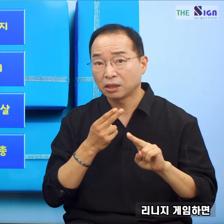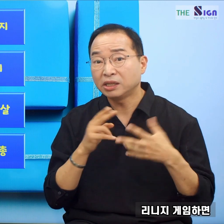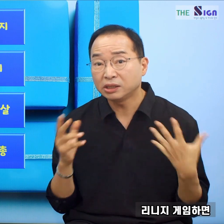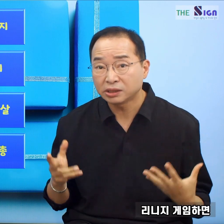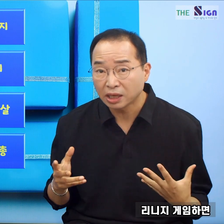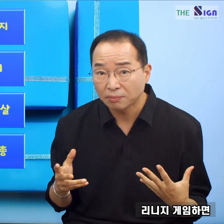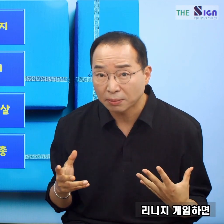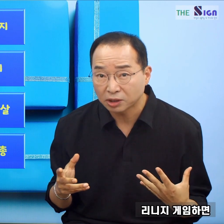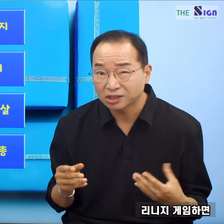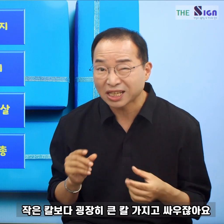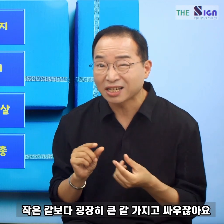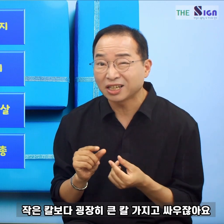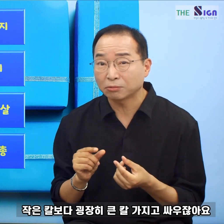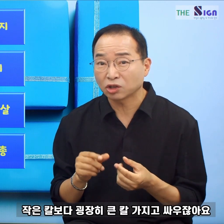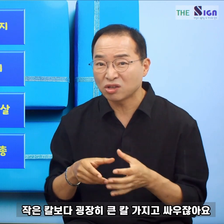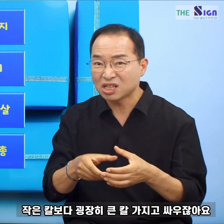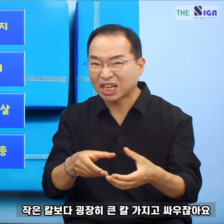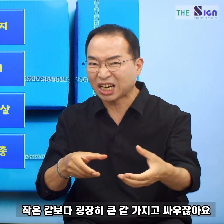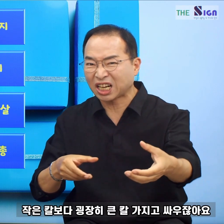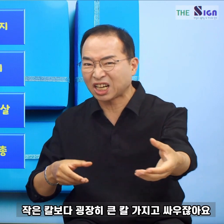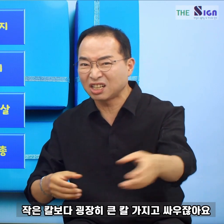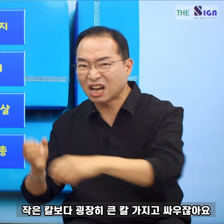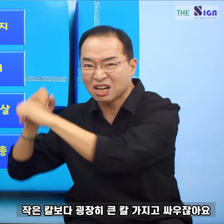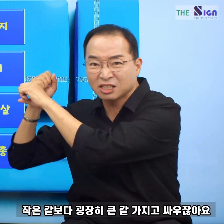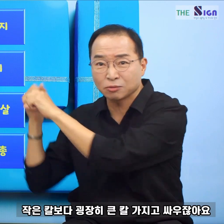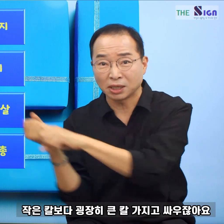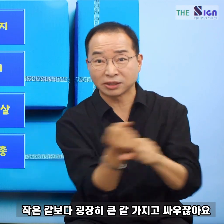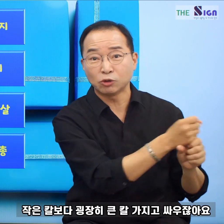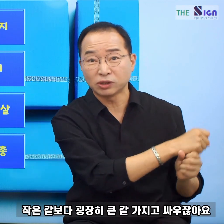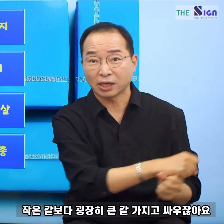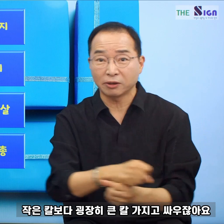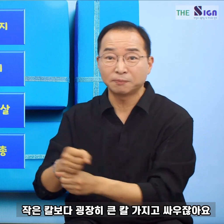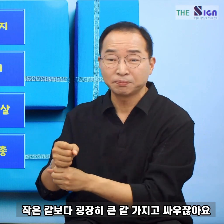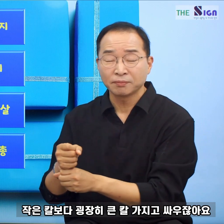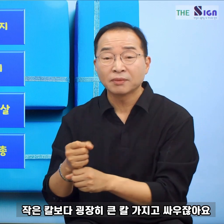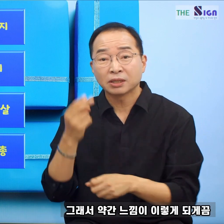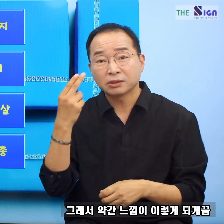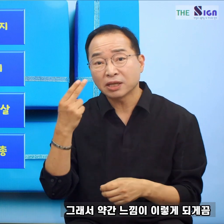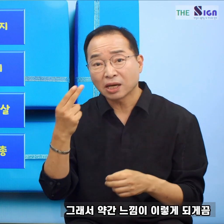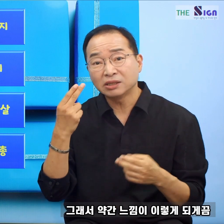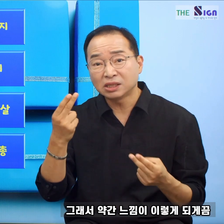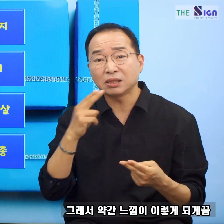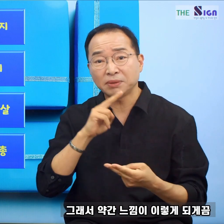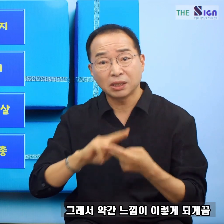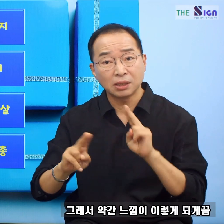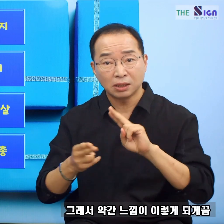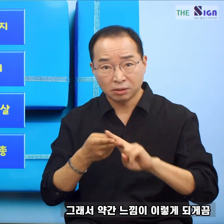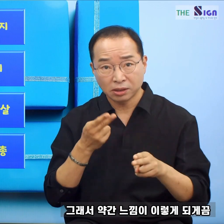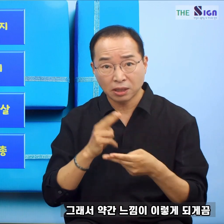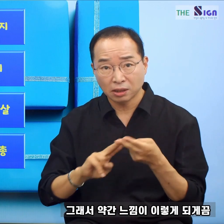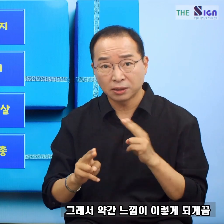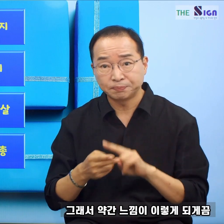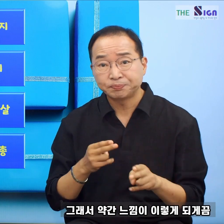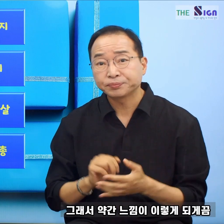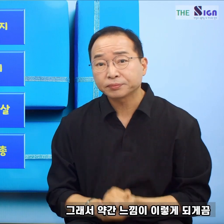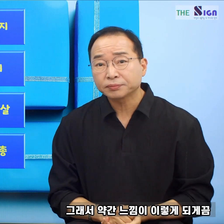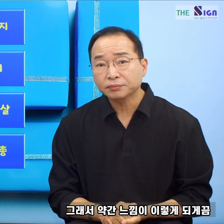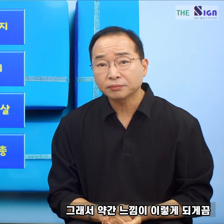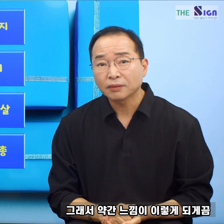리니지 게임 하면 이제 작은 칼보다 굉장히 큰 칼 가지고 막 싸우잖아요. 그래서 약간 느낌이 이렇게 되게끔.